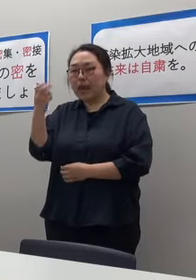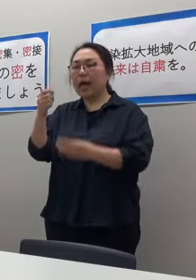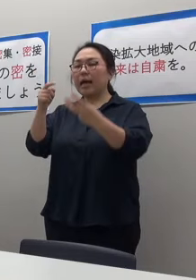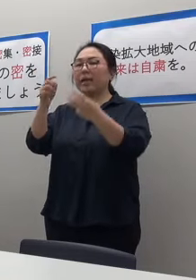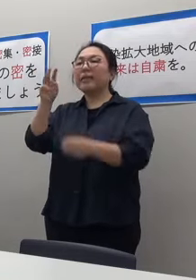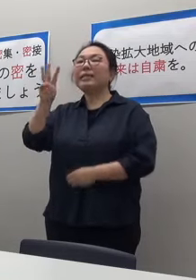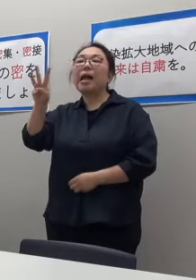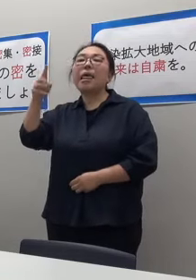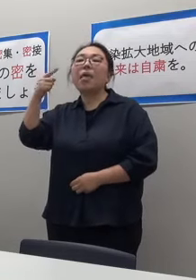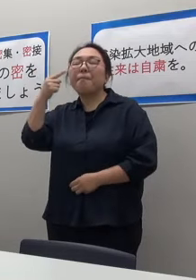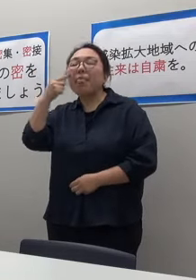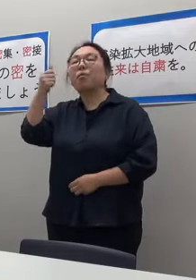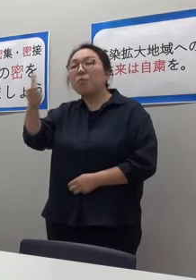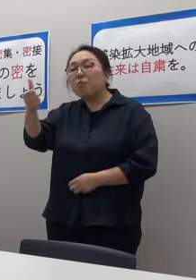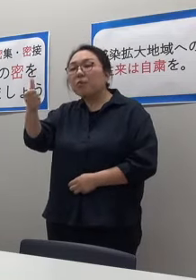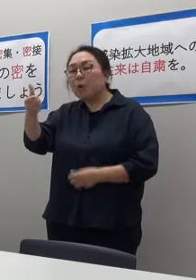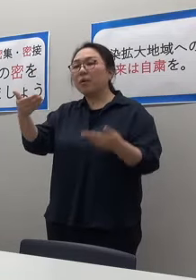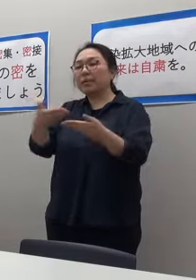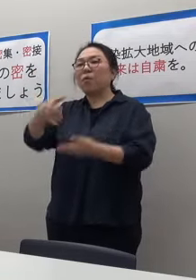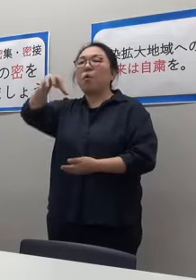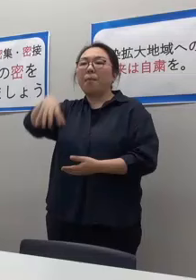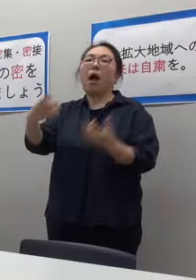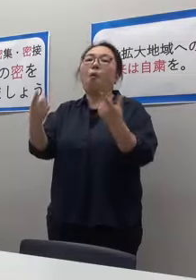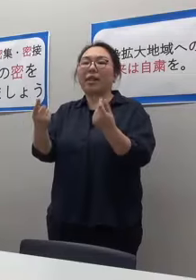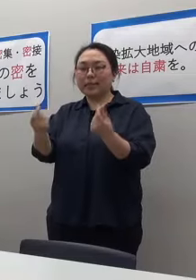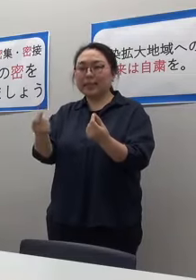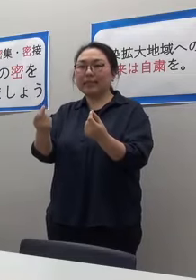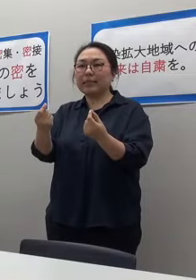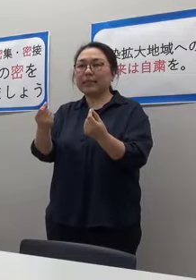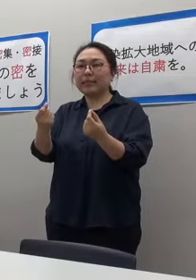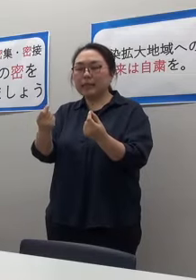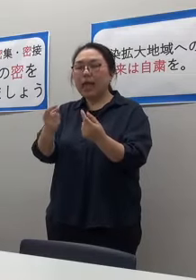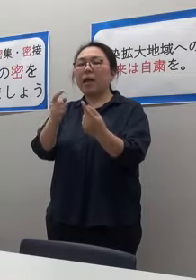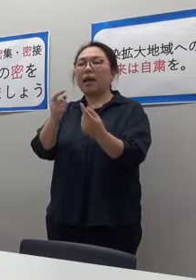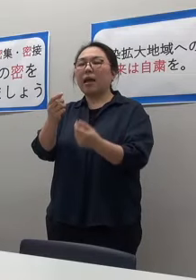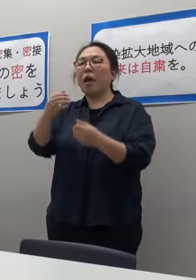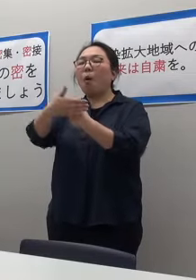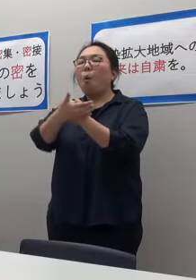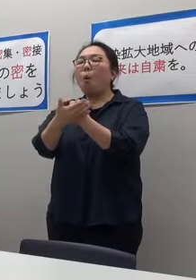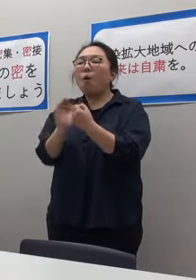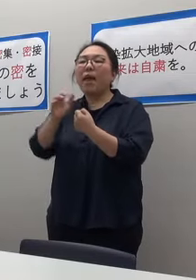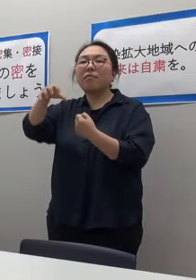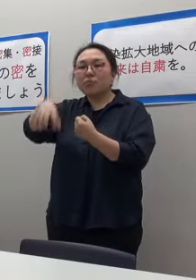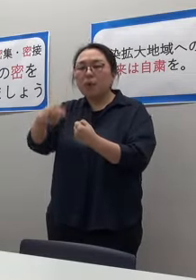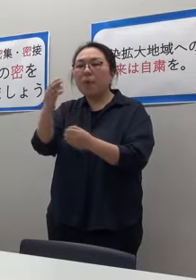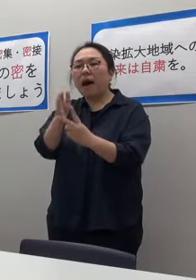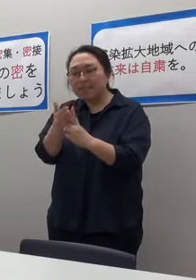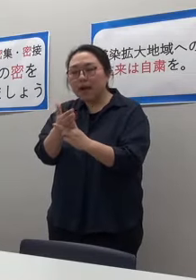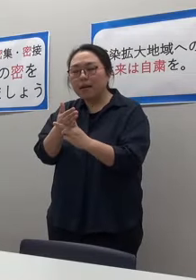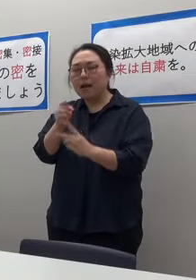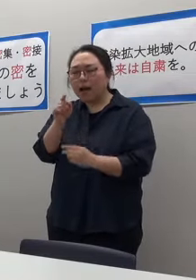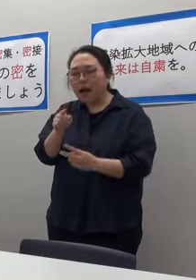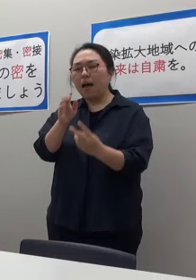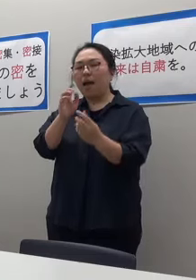同じ方々で、保健所の調査で濃厚接触者と判断されたことから、昨日